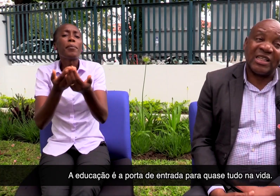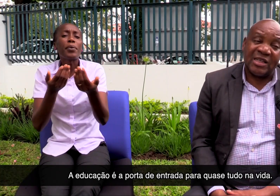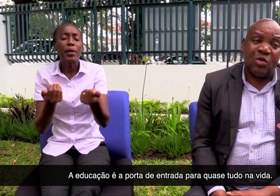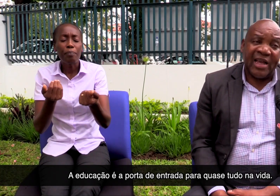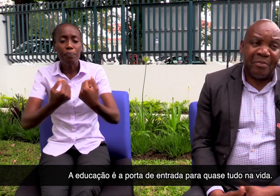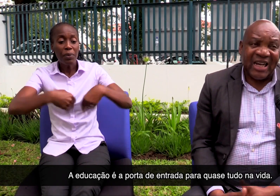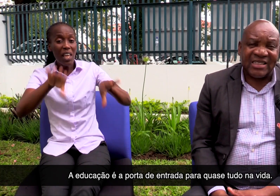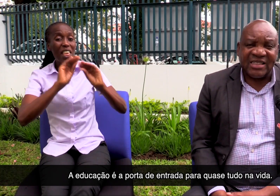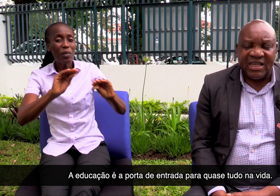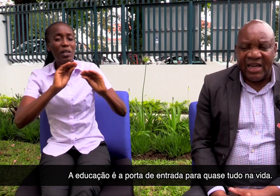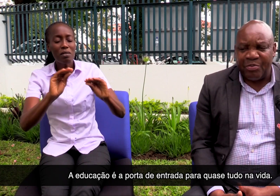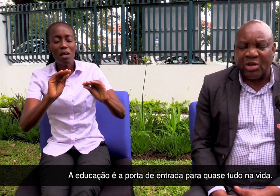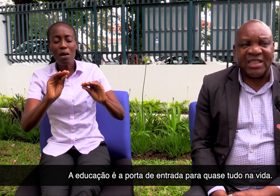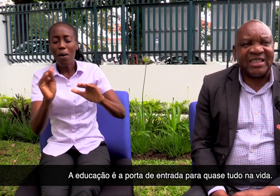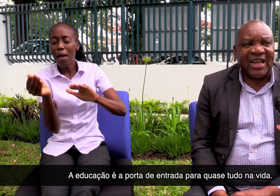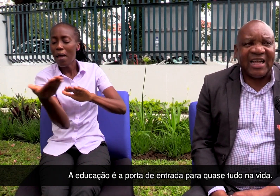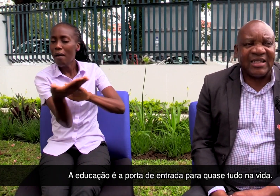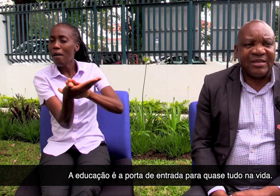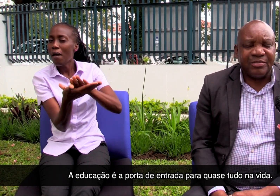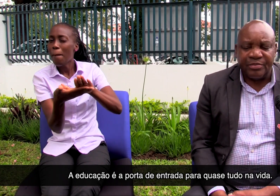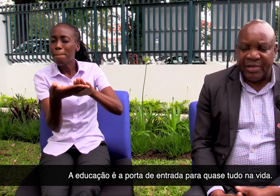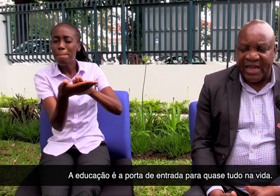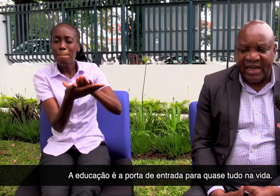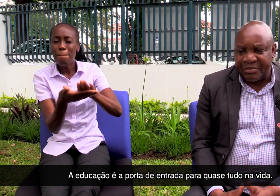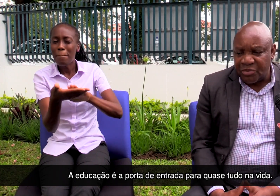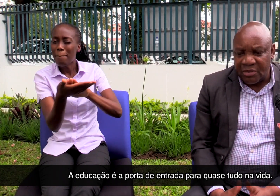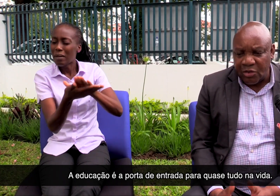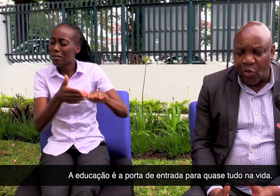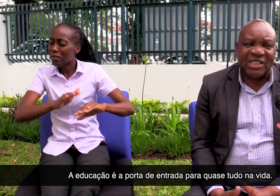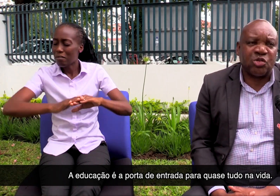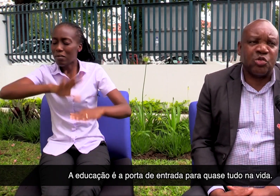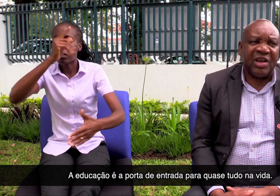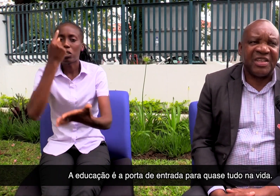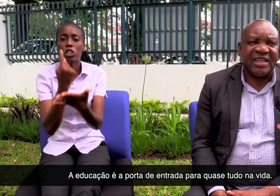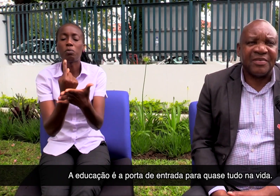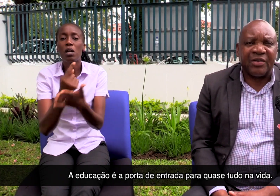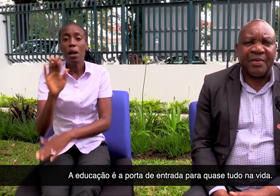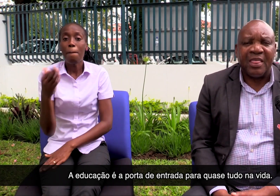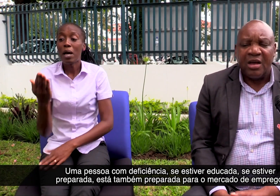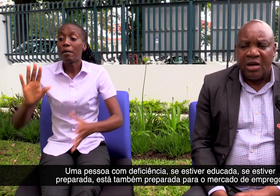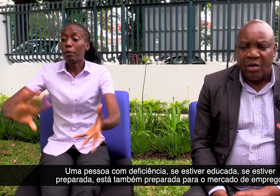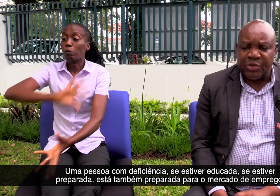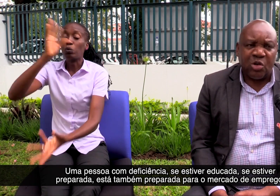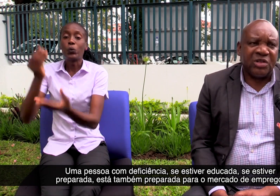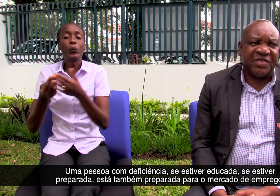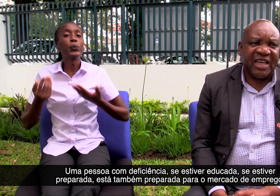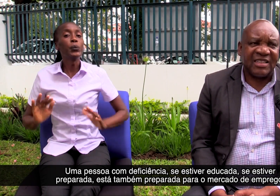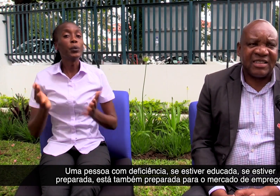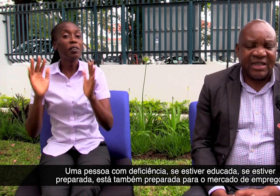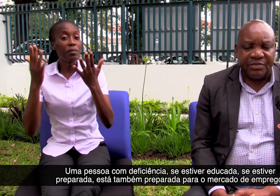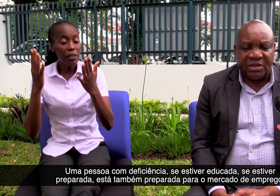A educação é a base, é a porta de entrada para quase tudo na vida, não é? Uma pessoa